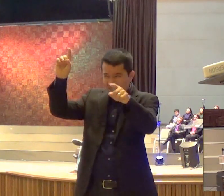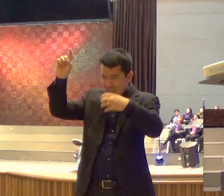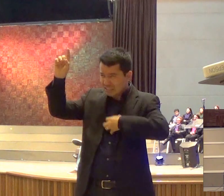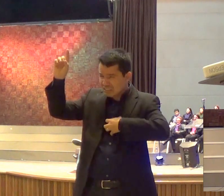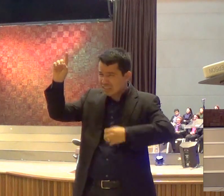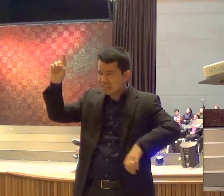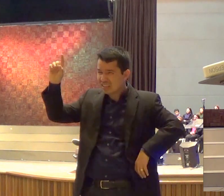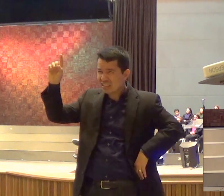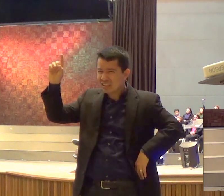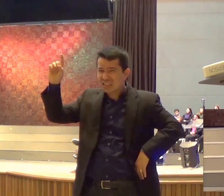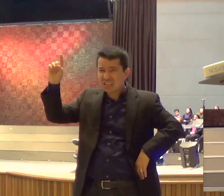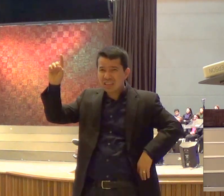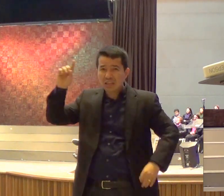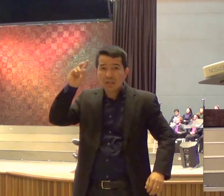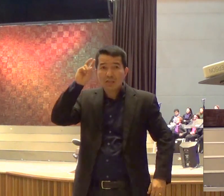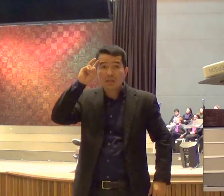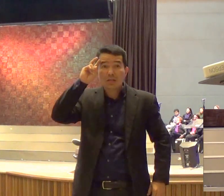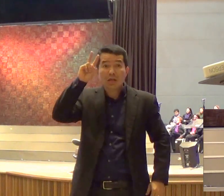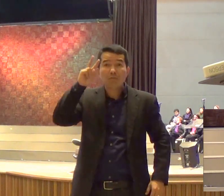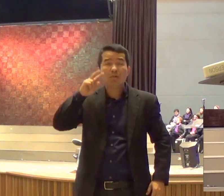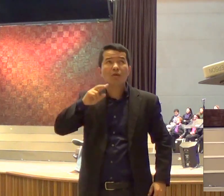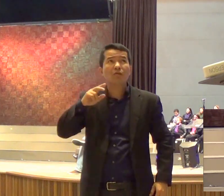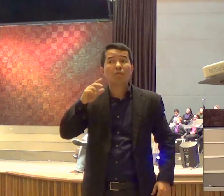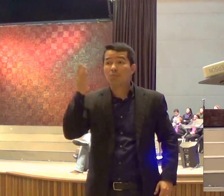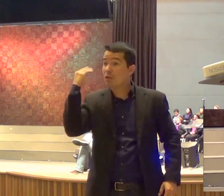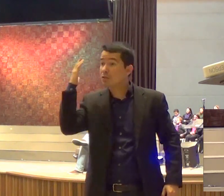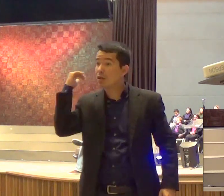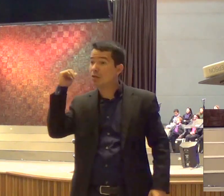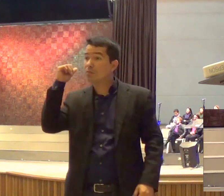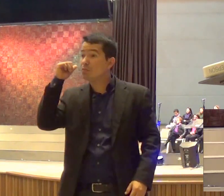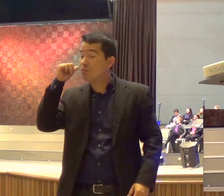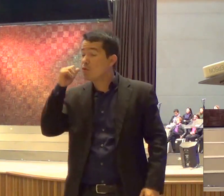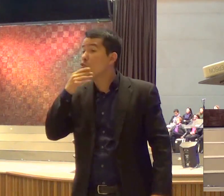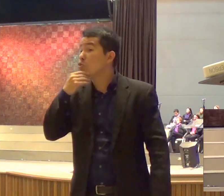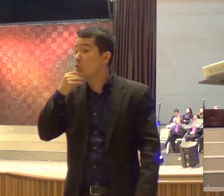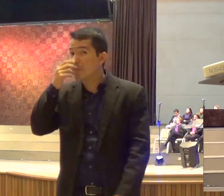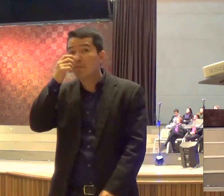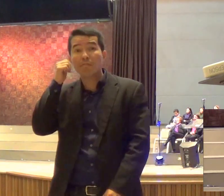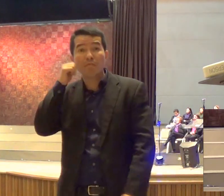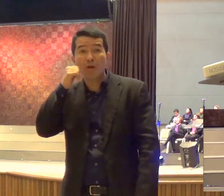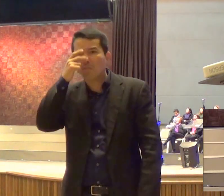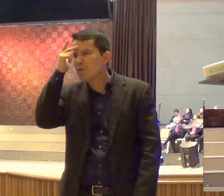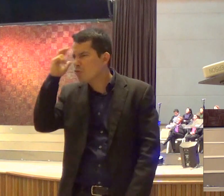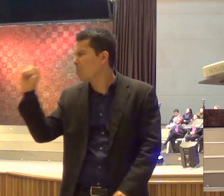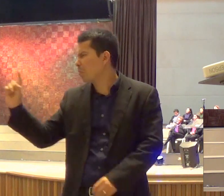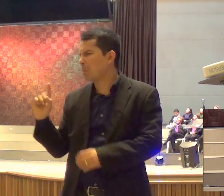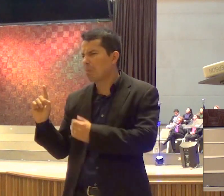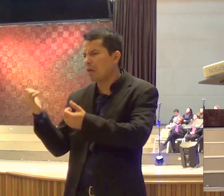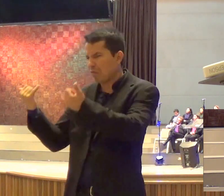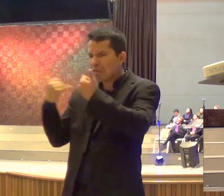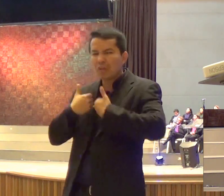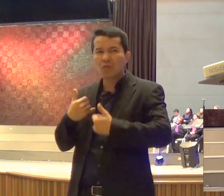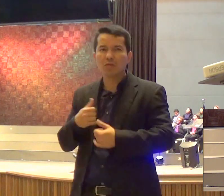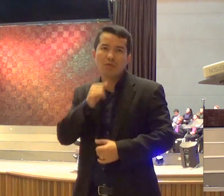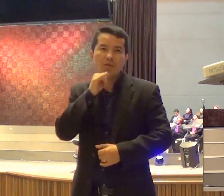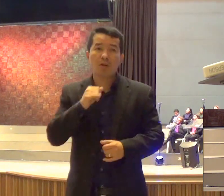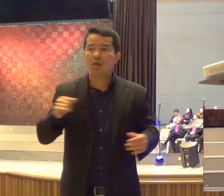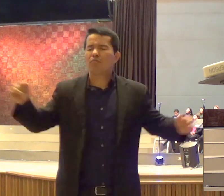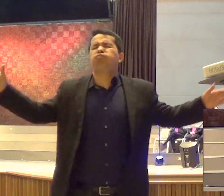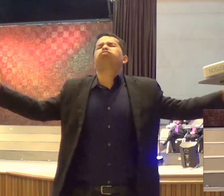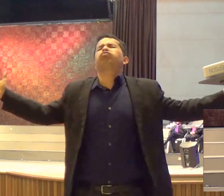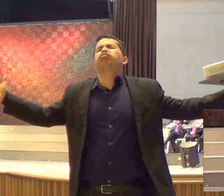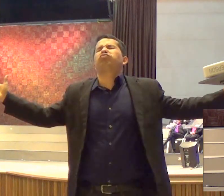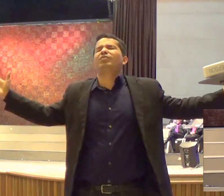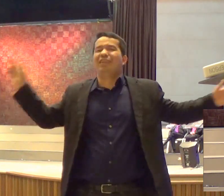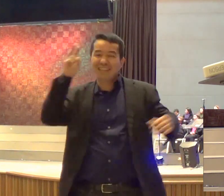ouvir algum tempo atrás alguém falando sobre duas das expressões de Cristo na cruz no primeiro momento quando ele diz